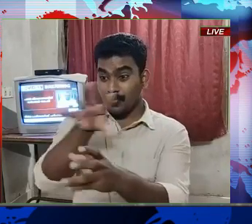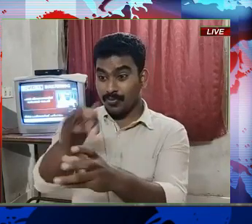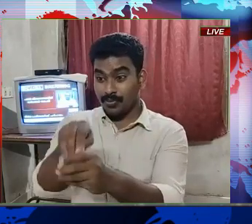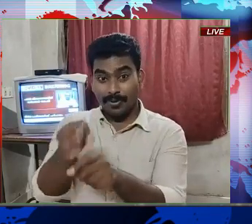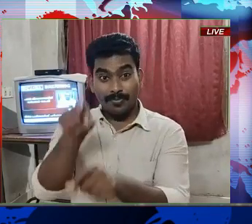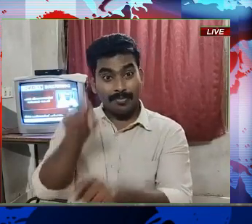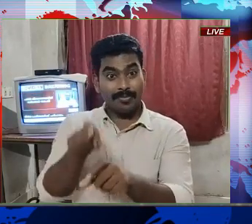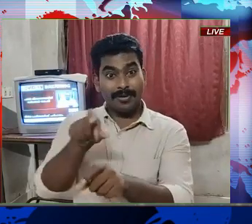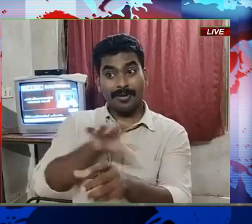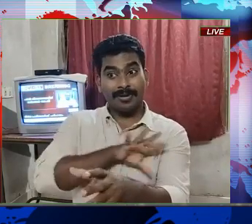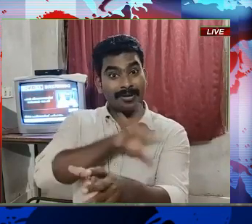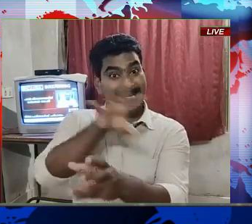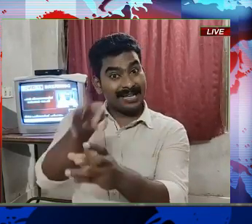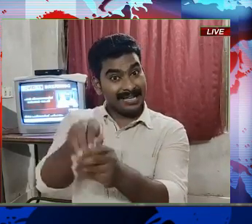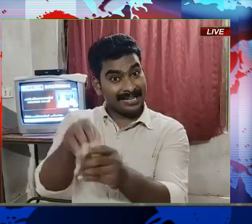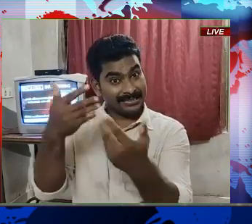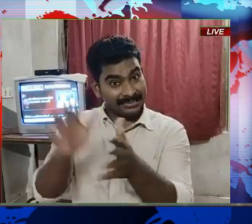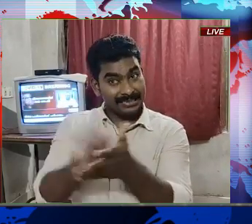ഇക്കാര്യത്തിൽ